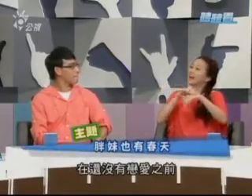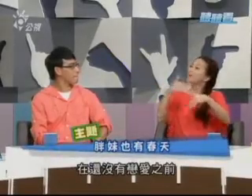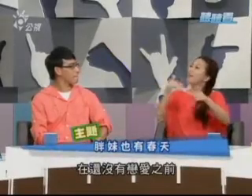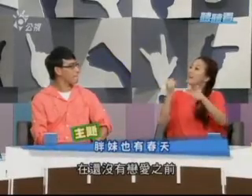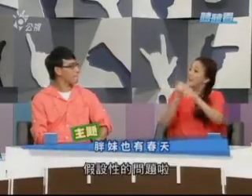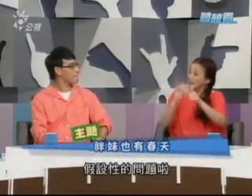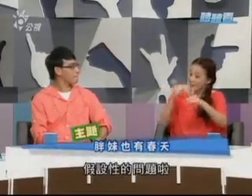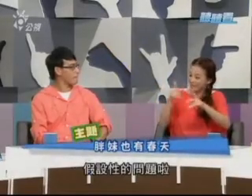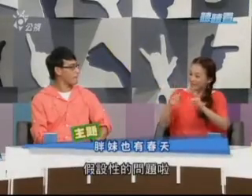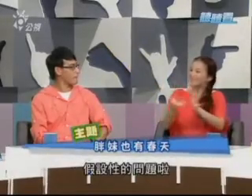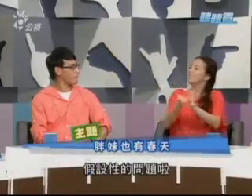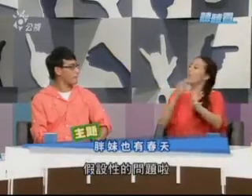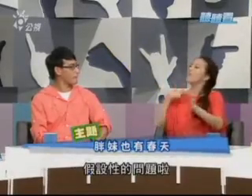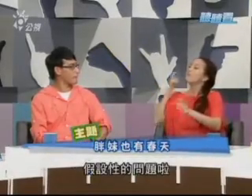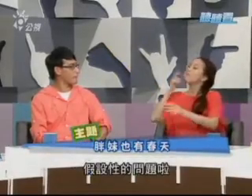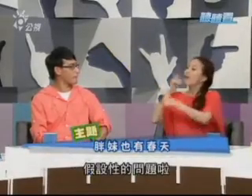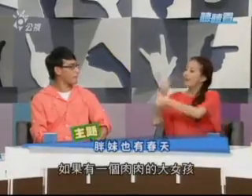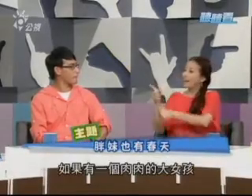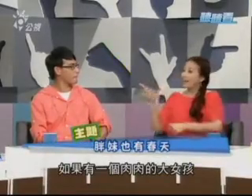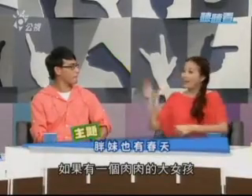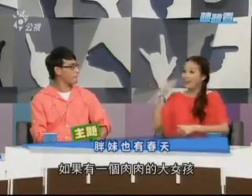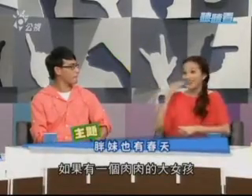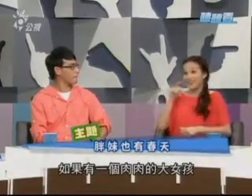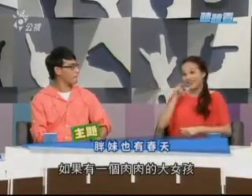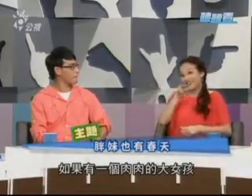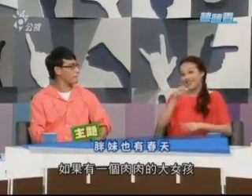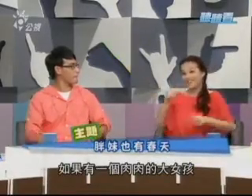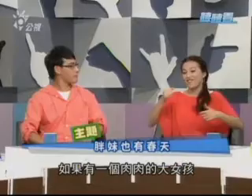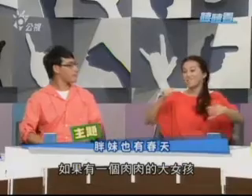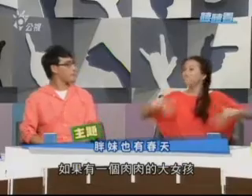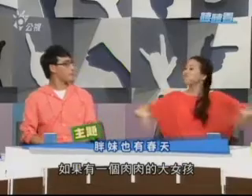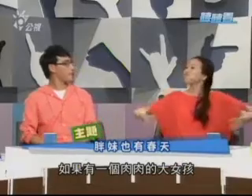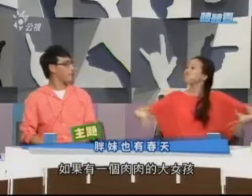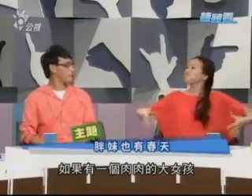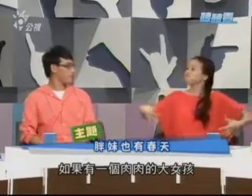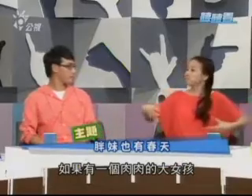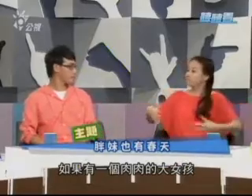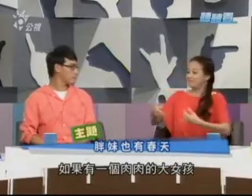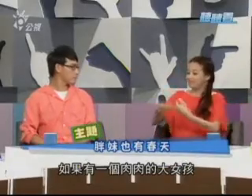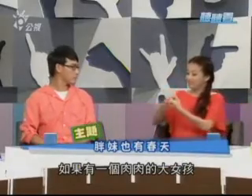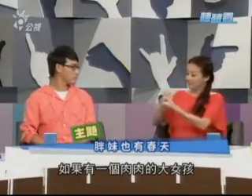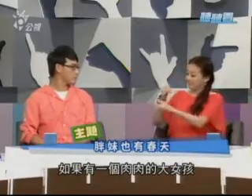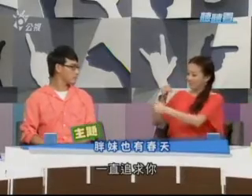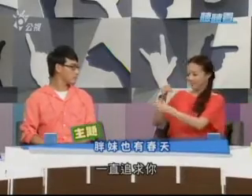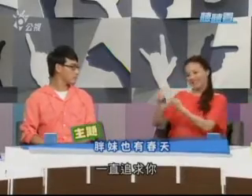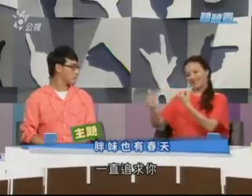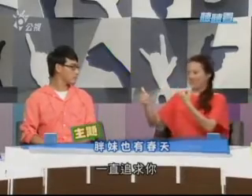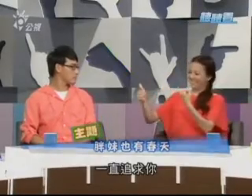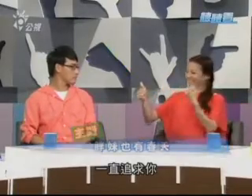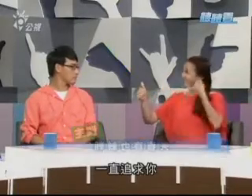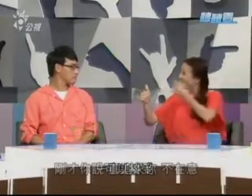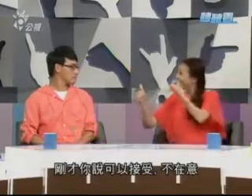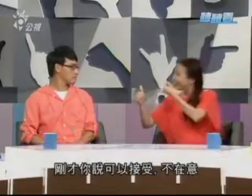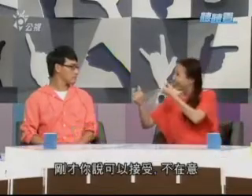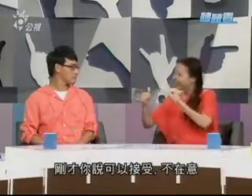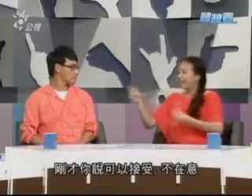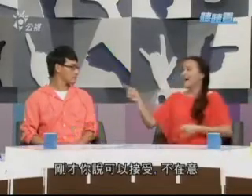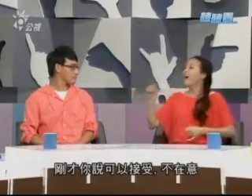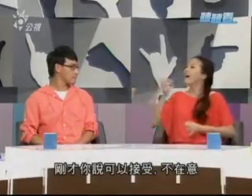之前，假设性的问题啦哦，如果有一个肉肉的大女孩一直追求你，刚才呢